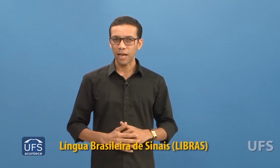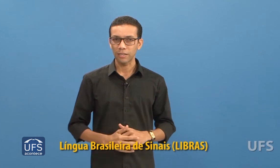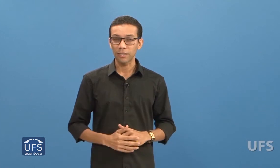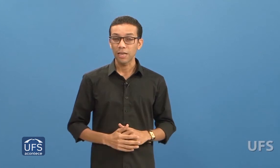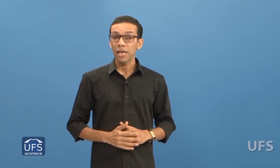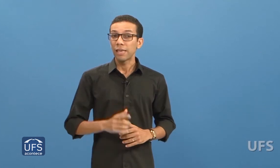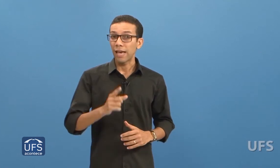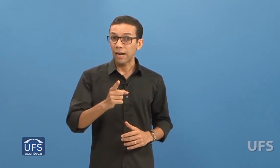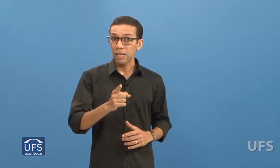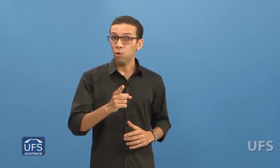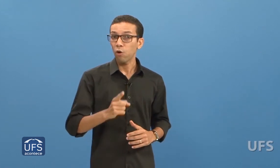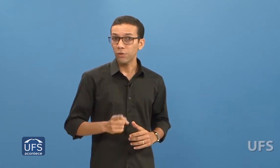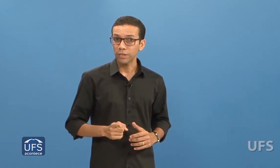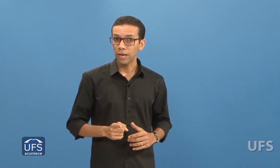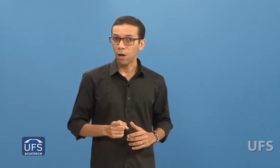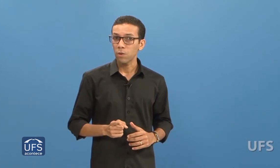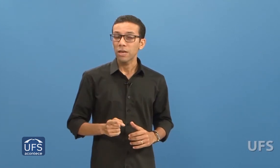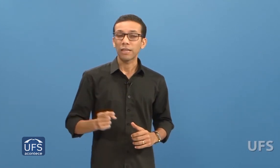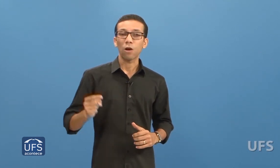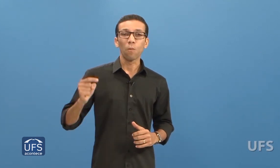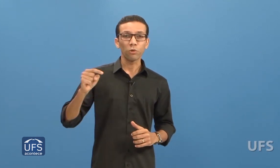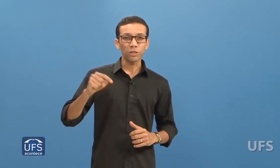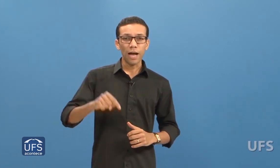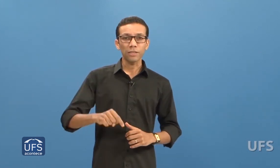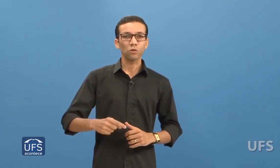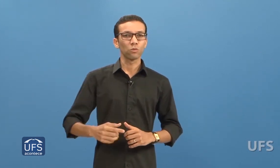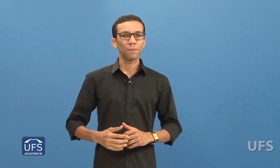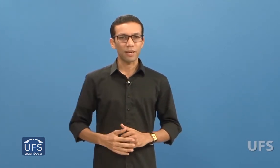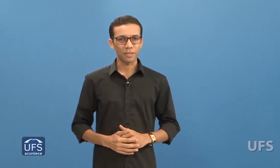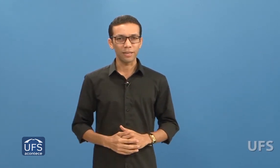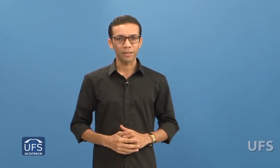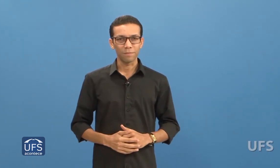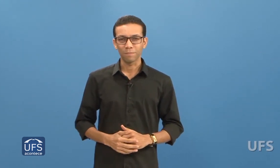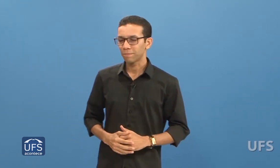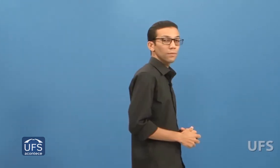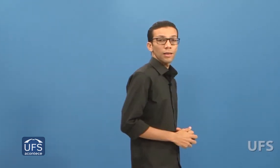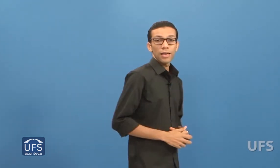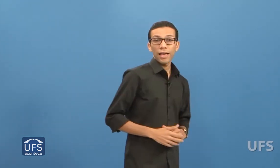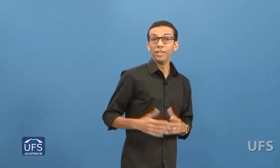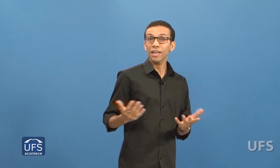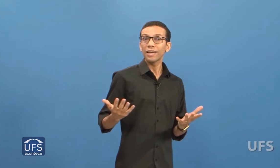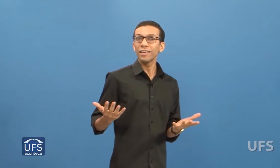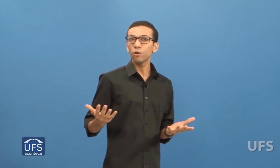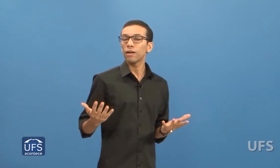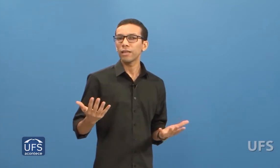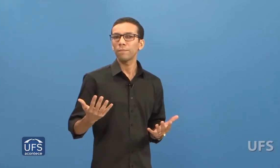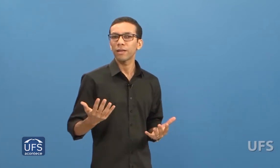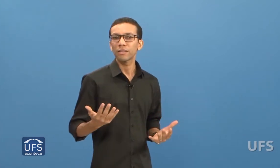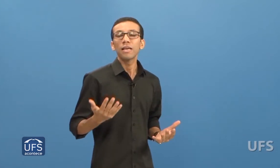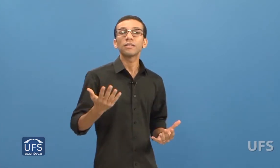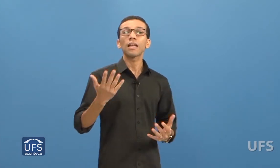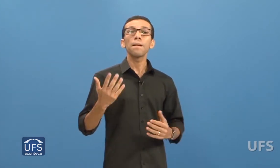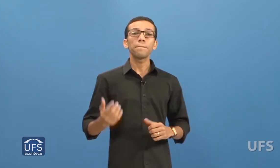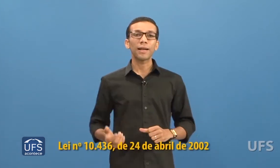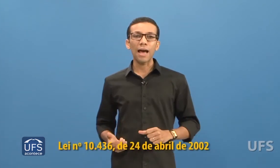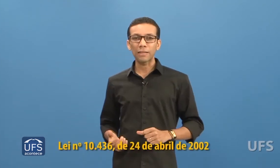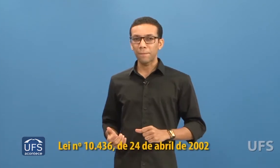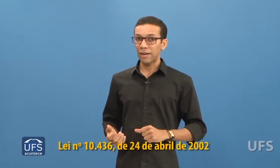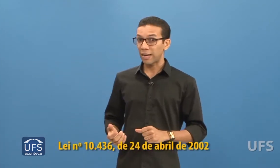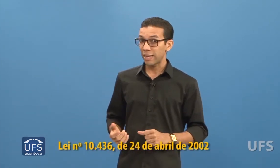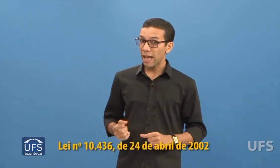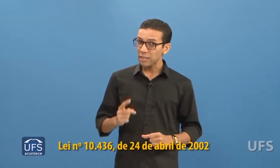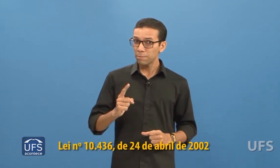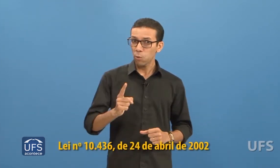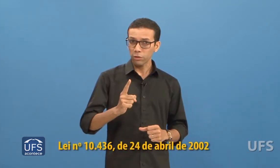brasileira de sinais e é a língua oficial da comunidade surda brasileira. Esta língua, Libras, está